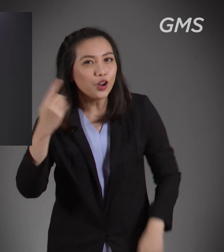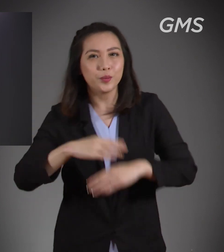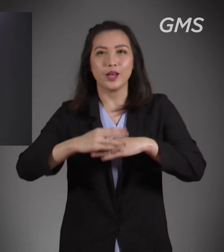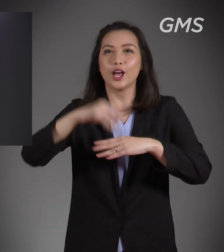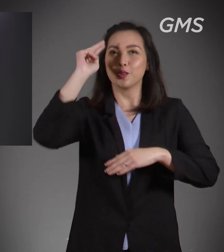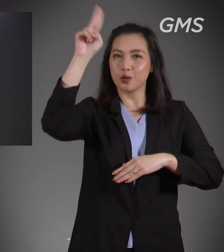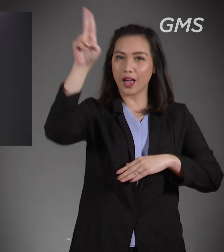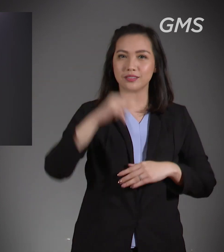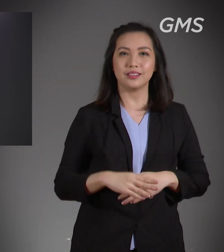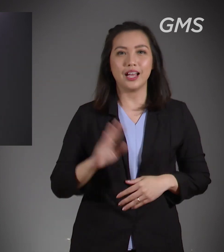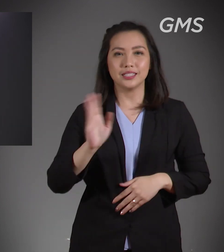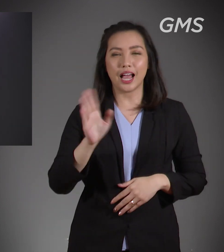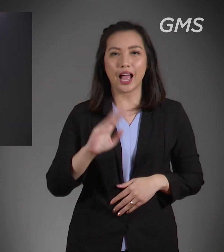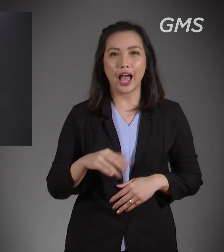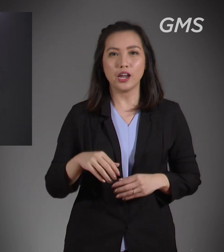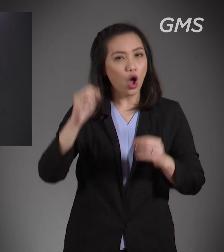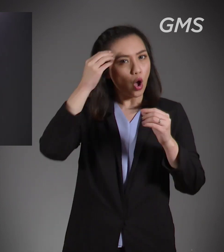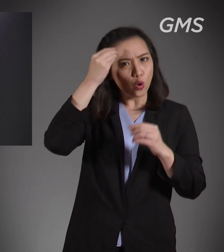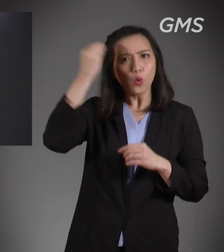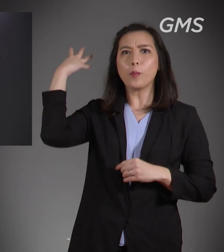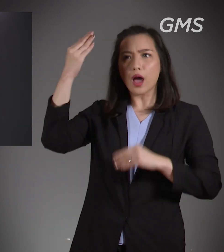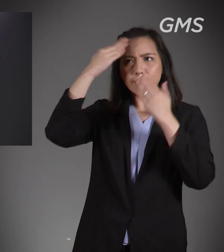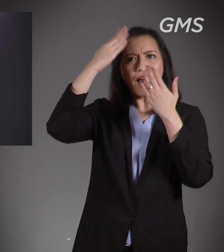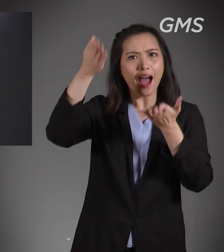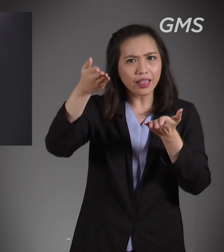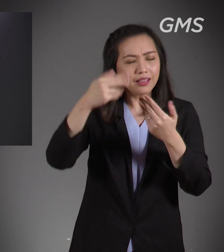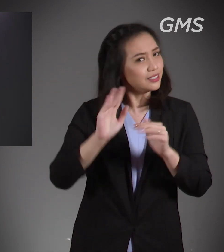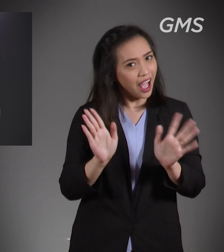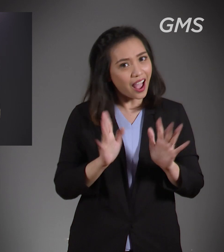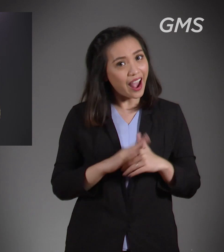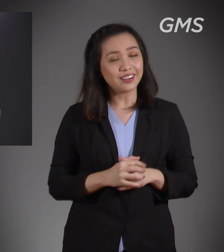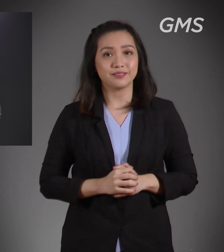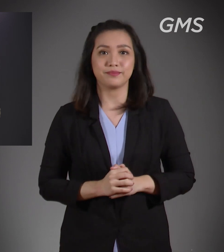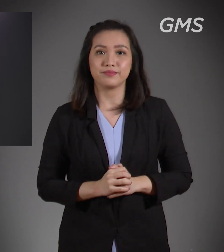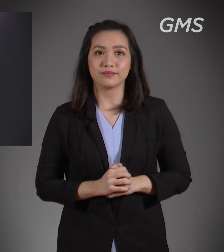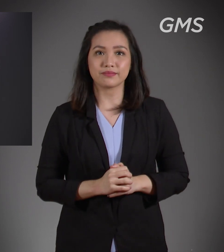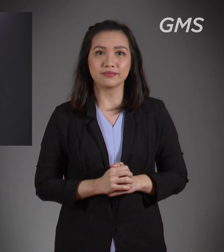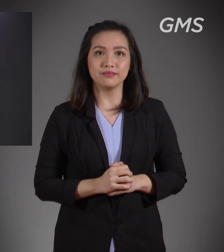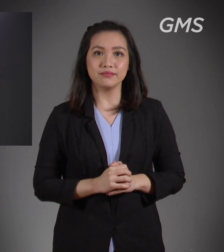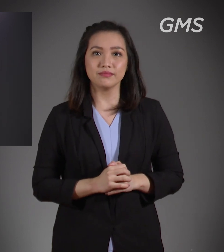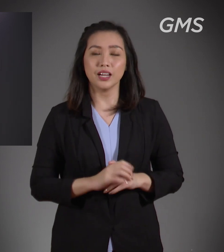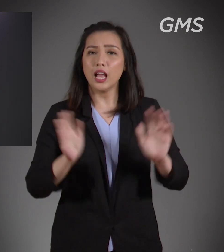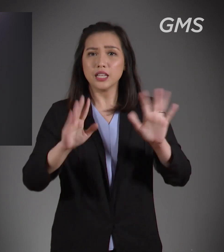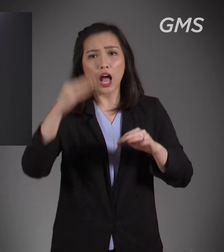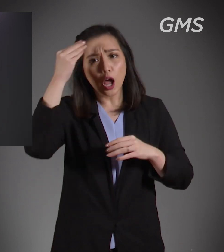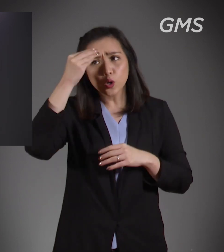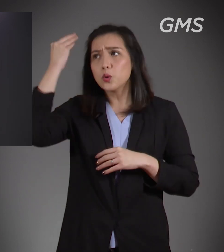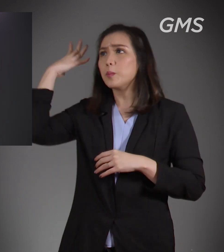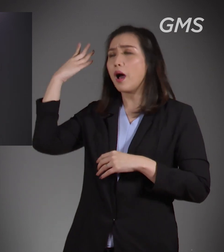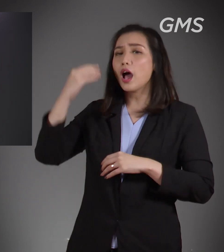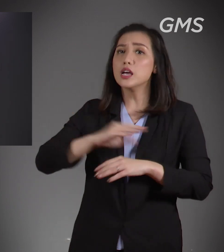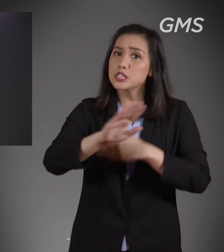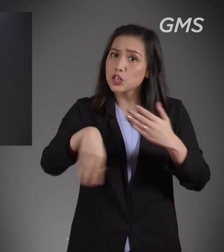rumah. Jangan kita hidup seenak gua. Jangan lupa loh, Tuhanlah yang memberi kedudukan itu, hai